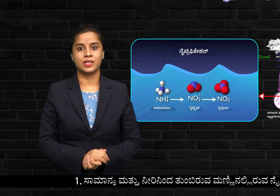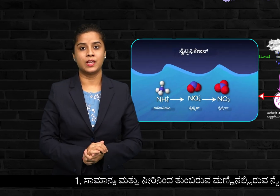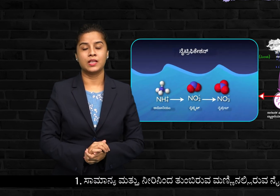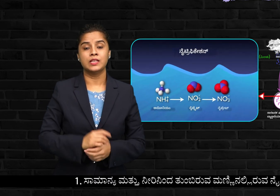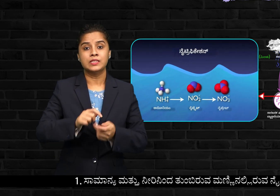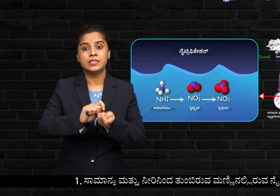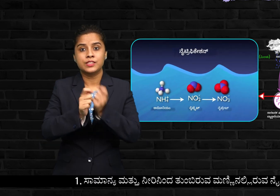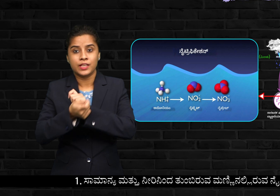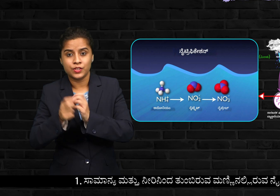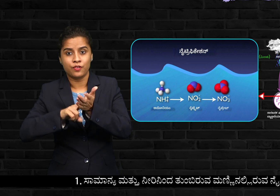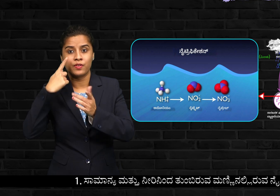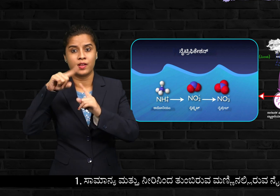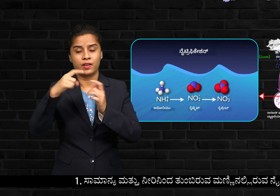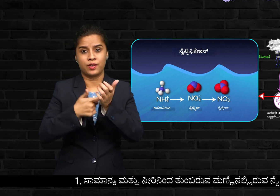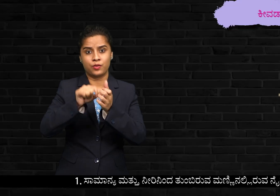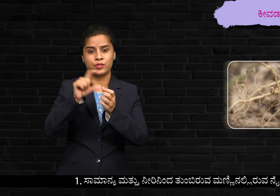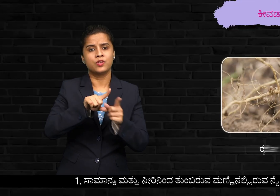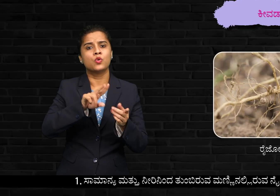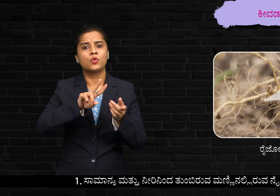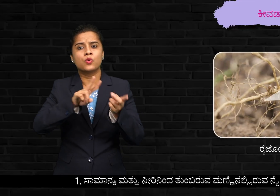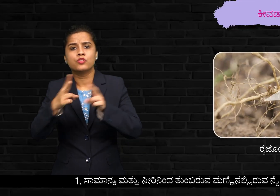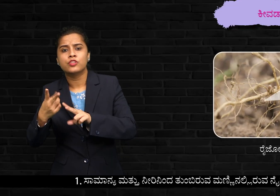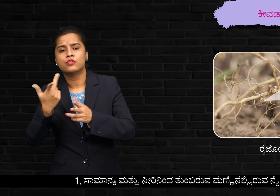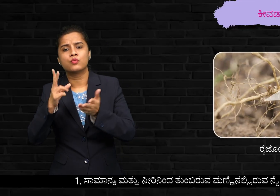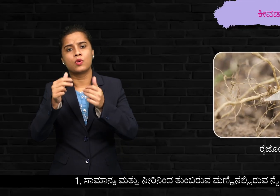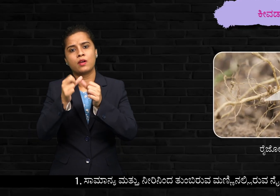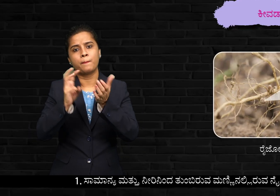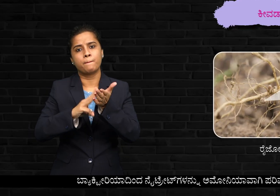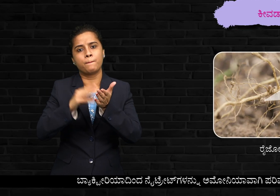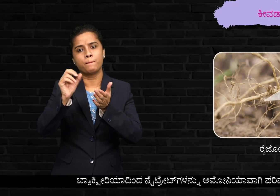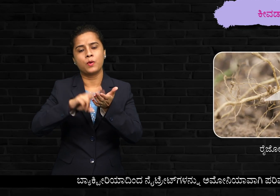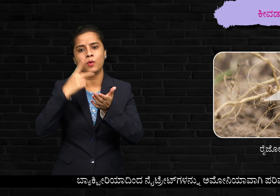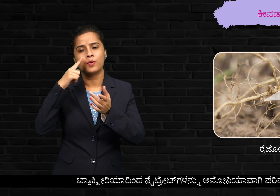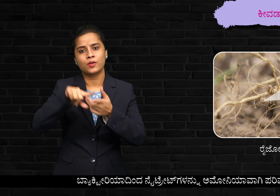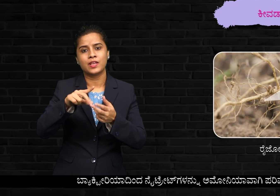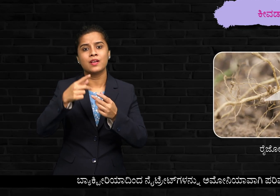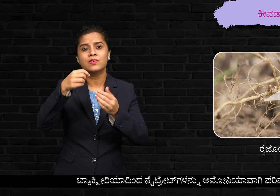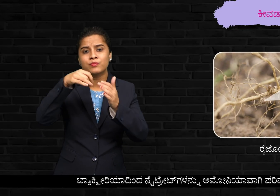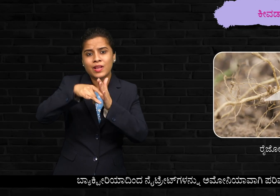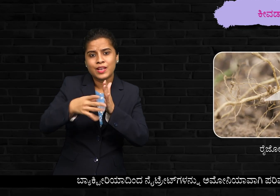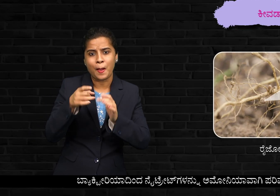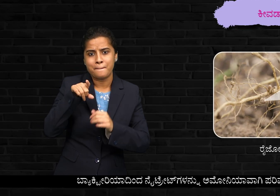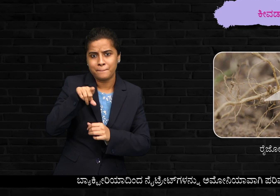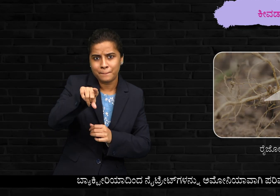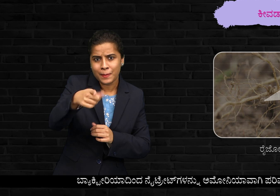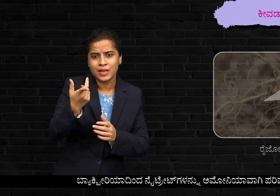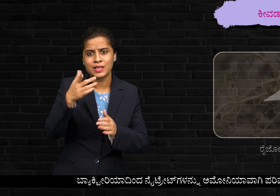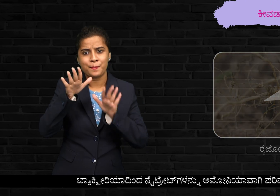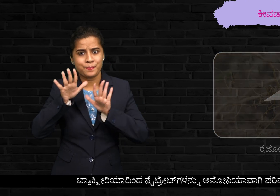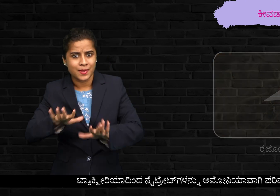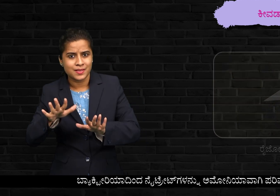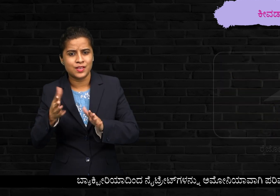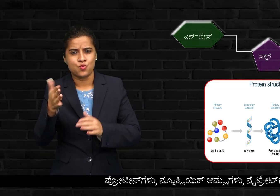ಒಂದು ಸಾಮಾನ್ಯ ಮತ್ತು ನೀರಿನಿಂದ ತುಂಬಿರುವ ಮಣ್ಣಿನಲ್ಲಿ ನೈಟ್ರಿಫೈಯಿಂಗ್ ಬ್ಯಾಕ್ಟೀರಿಯಾದಿಂದ ನೈಟ್ರೇಟ್ಗಳನ್ನು